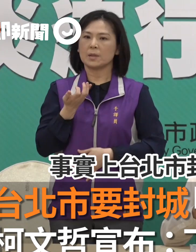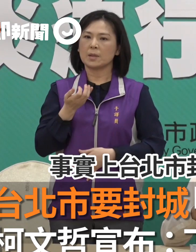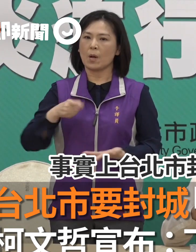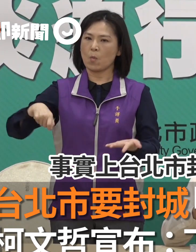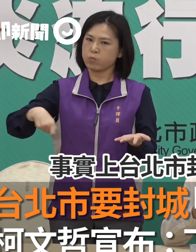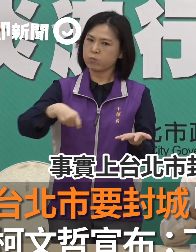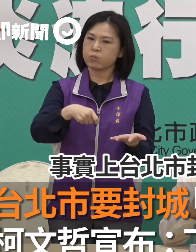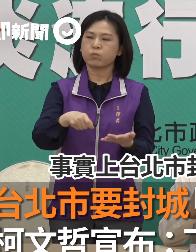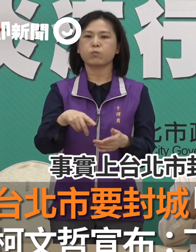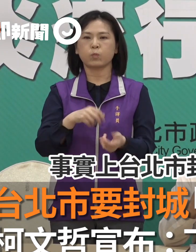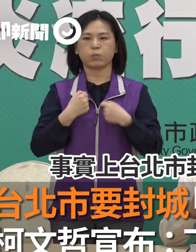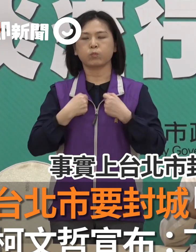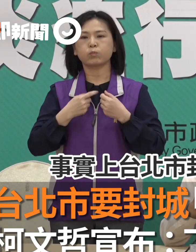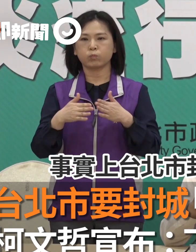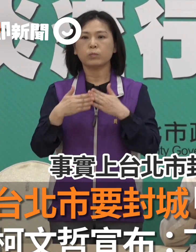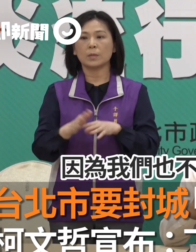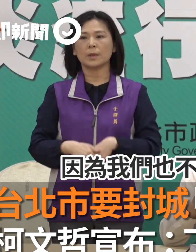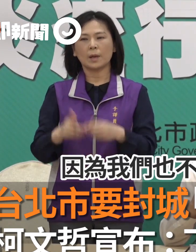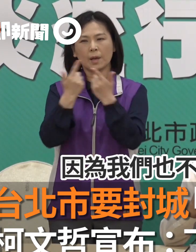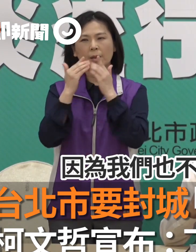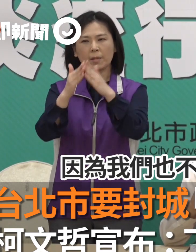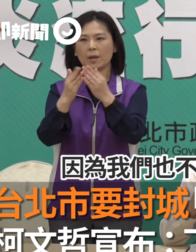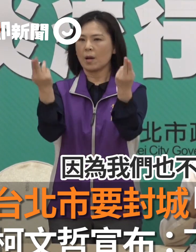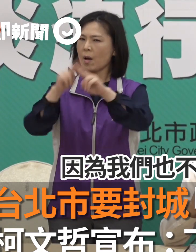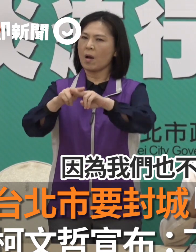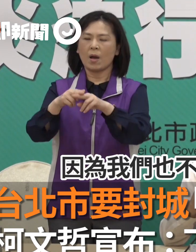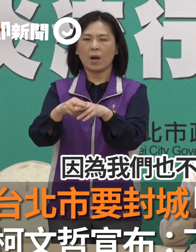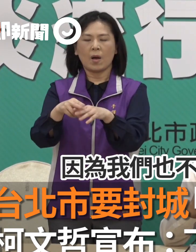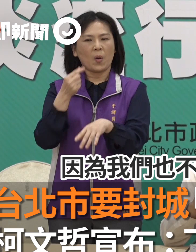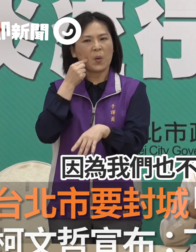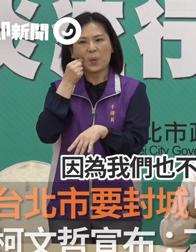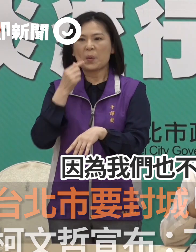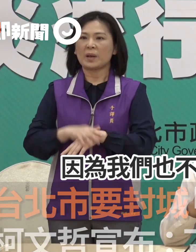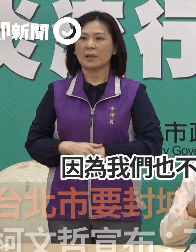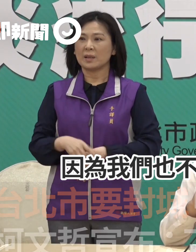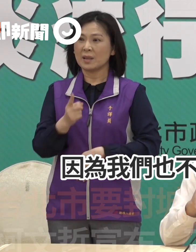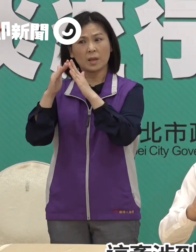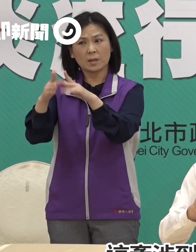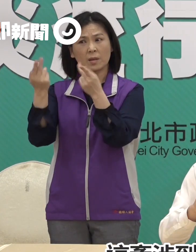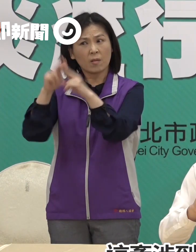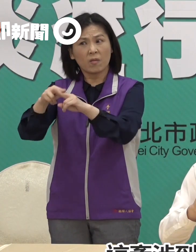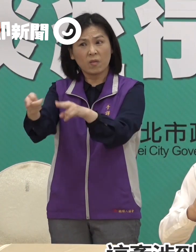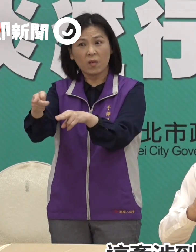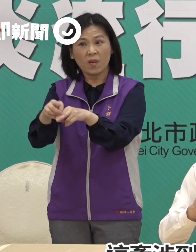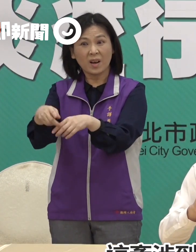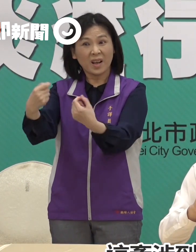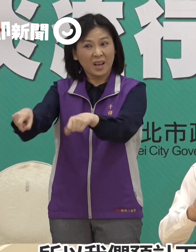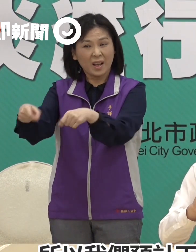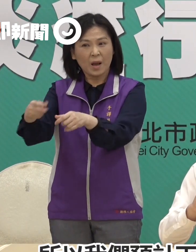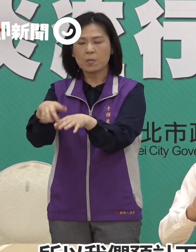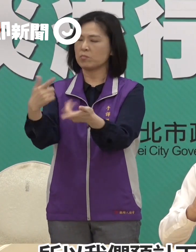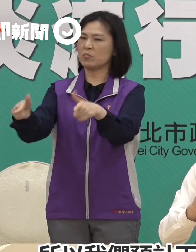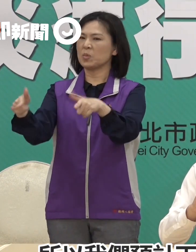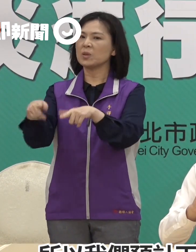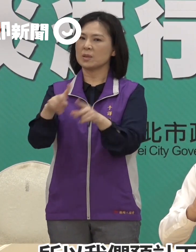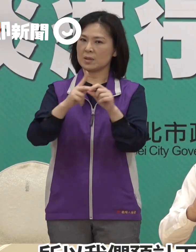事实上，台北市的封城远比想象的困难，因为我们不是自己在做自嗨的，你知道吗？现在牵涉到整个中央部委，所以我